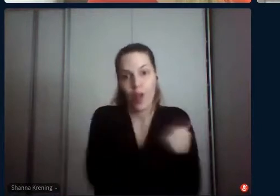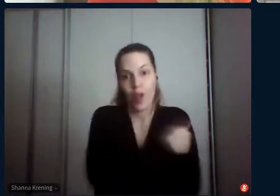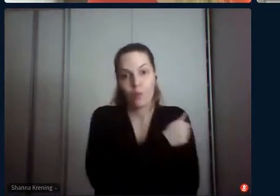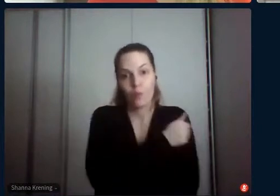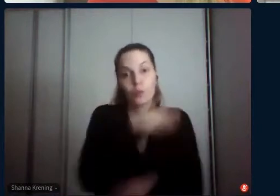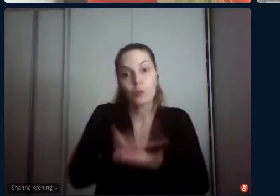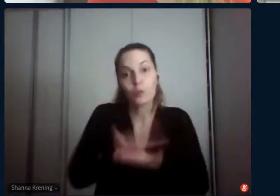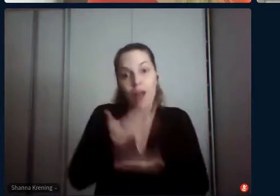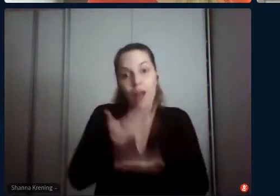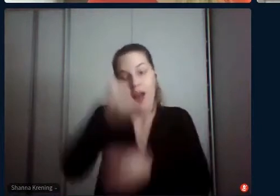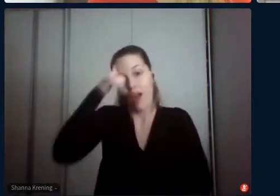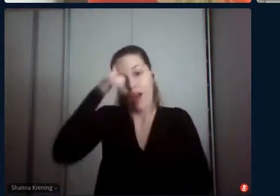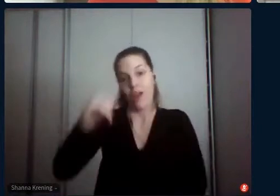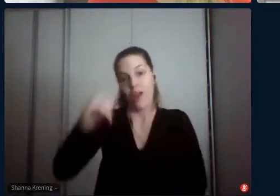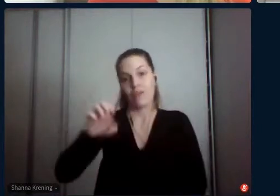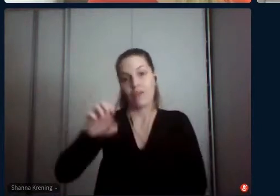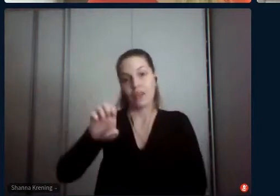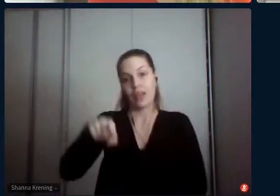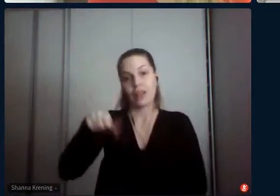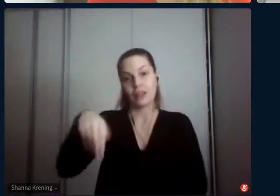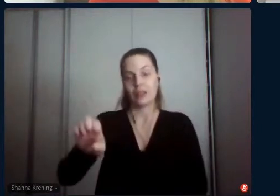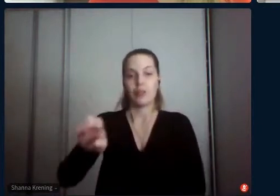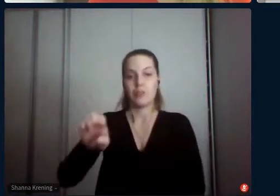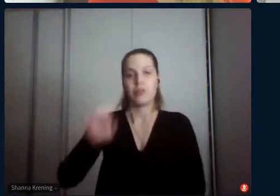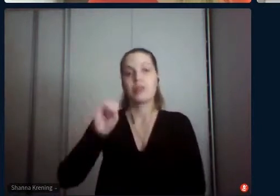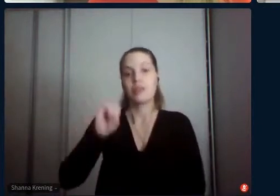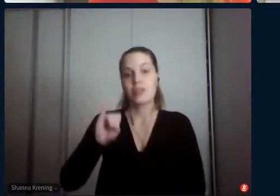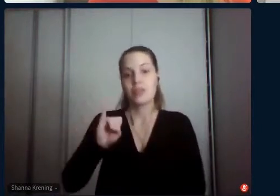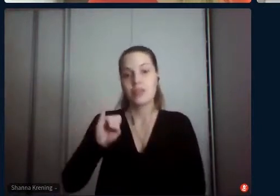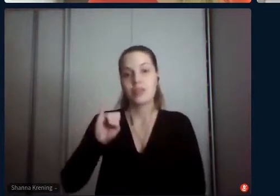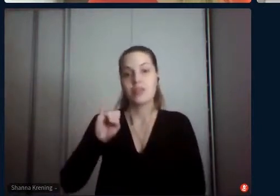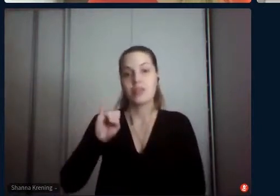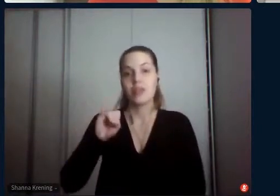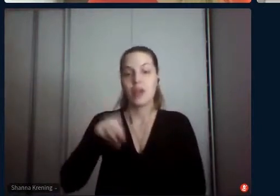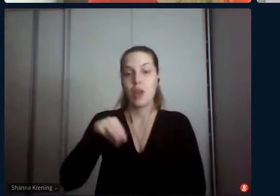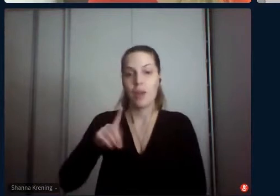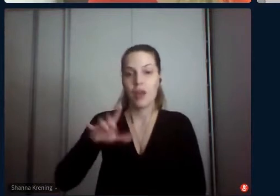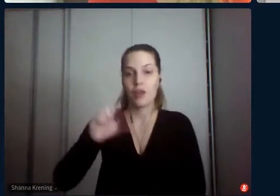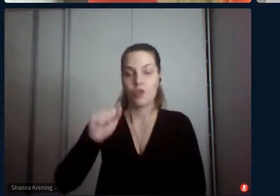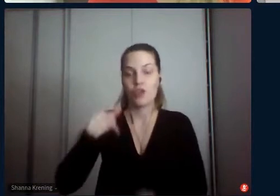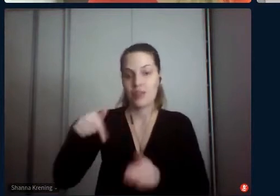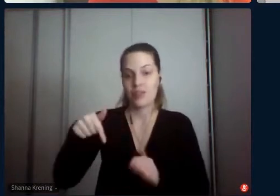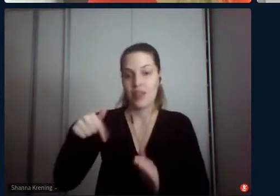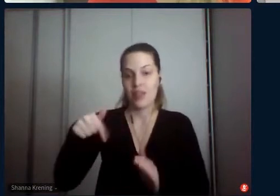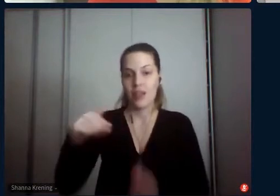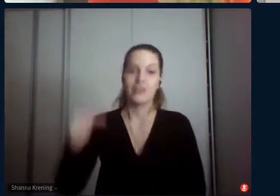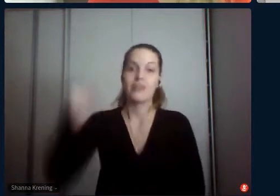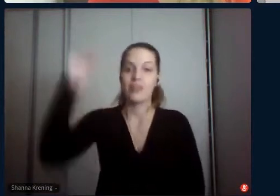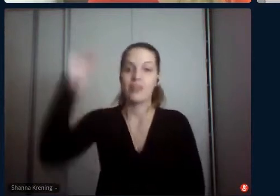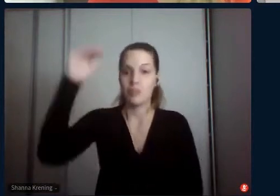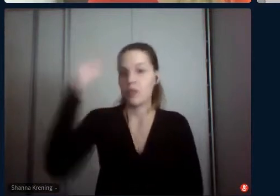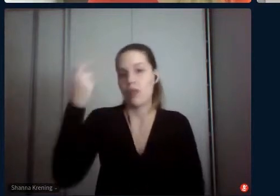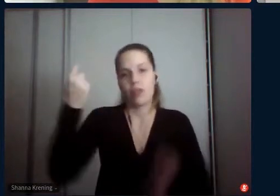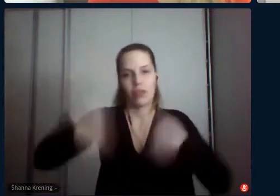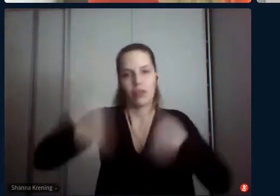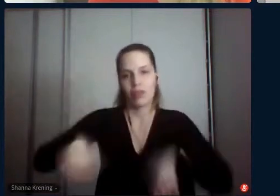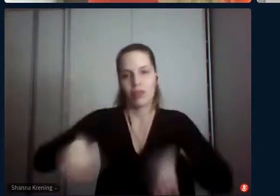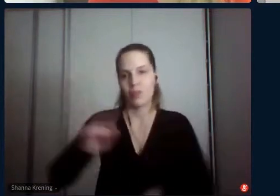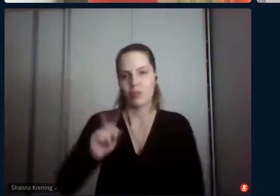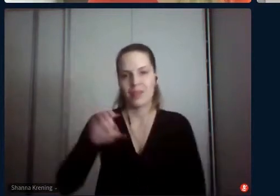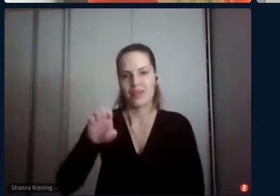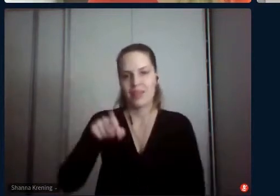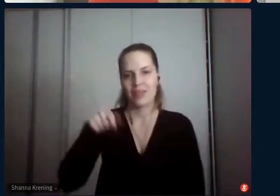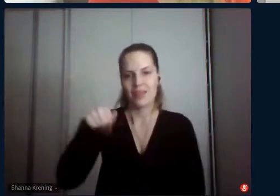atividades, a média acima de 7, não vai ter necessidade de fazer exame. Então, é mais uma motivação para isso. Mas deixa eu deixar